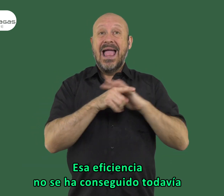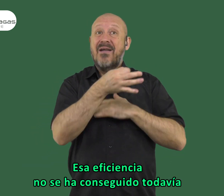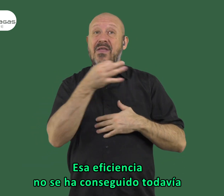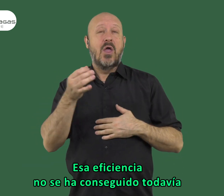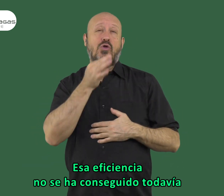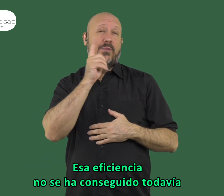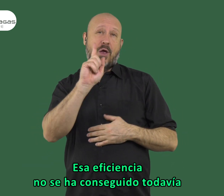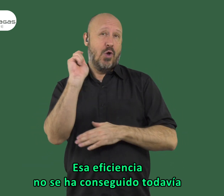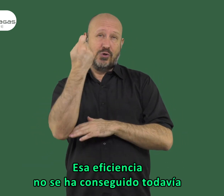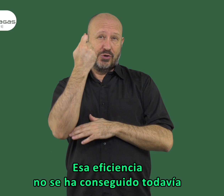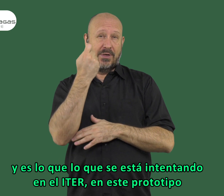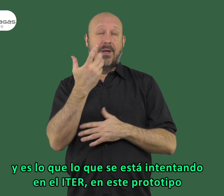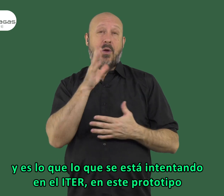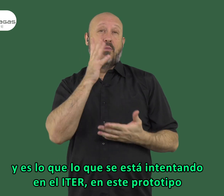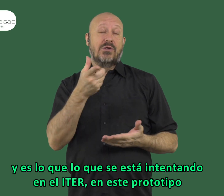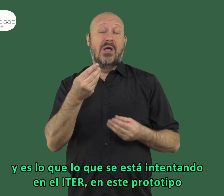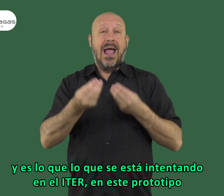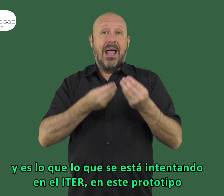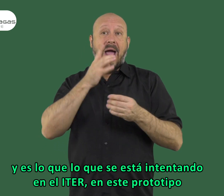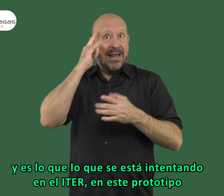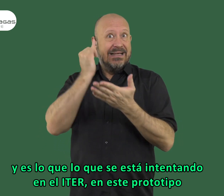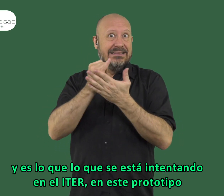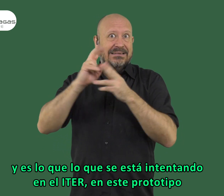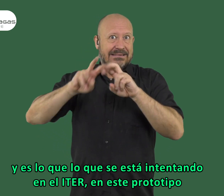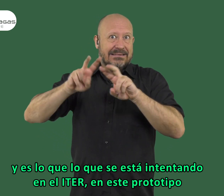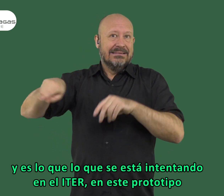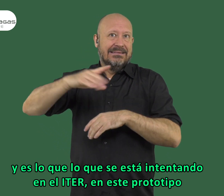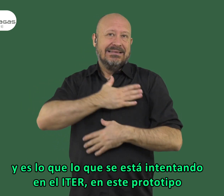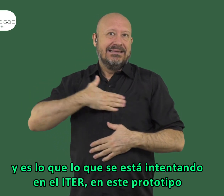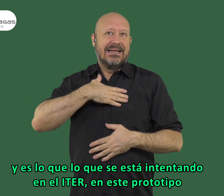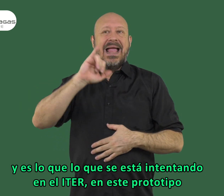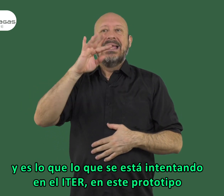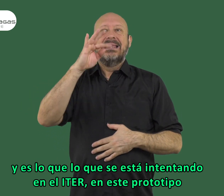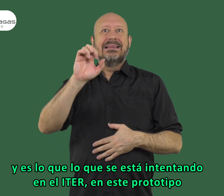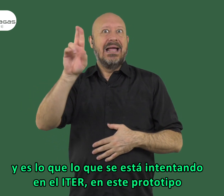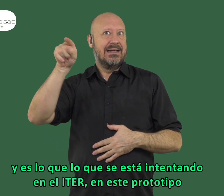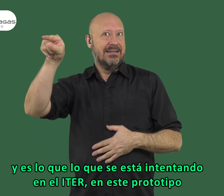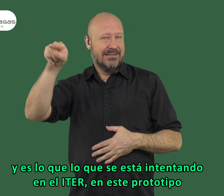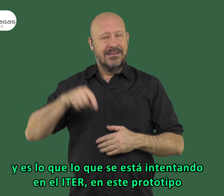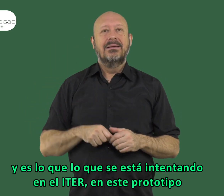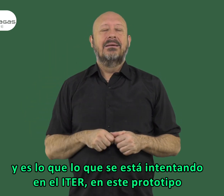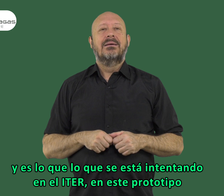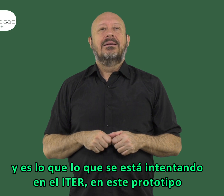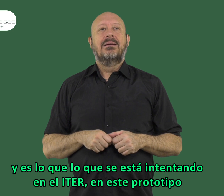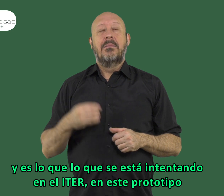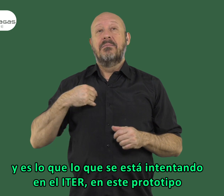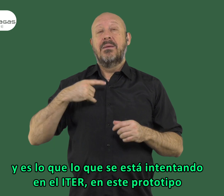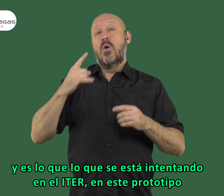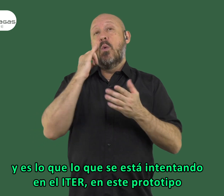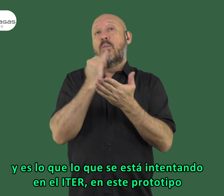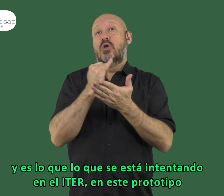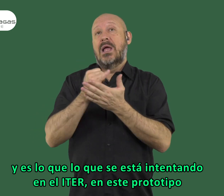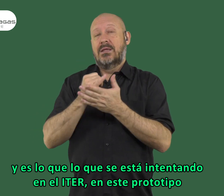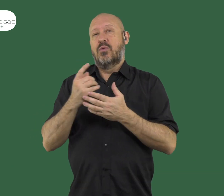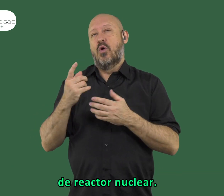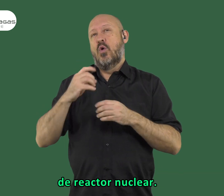Esa eficiencia no se ha conseguido todavía, y es lo que se está intentando en el ITER, ¿no? en